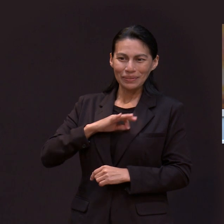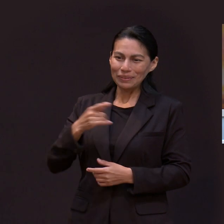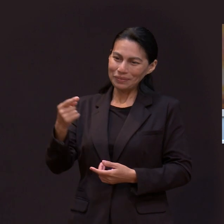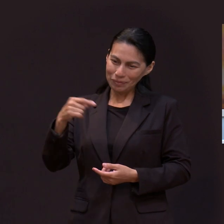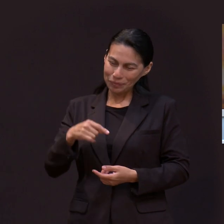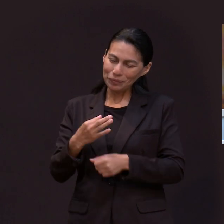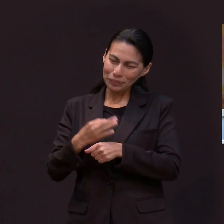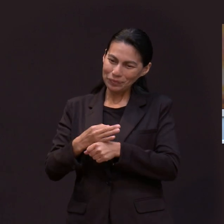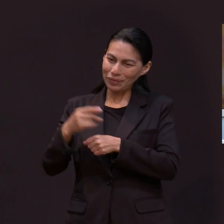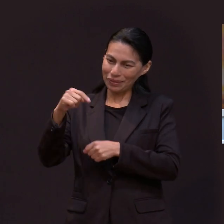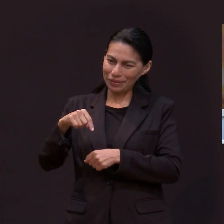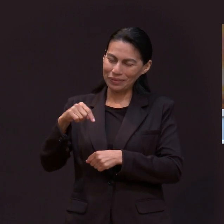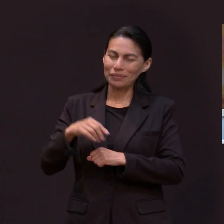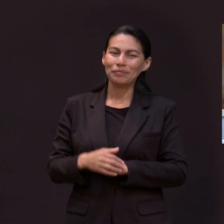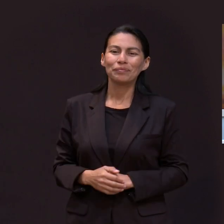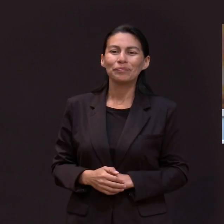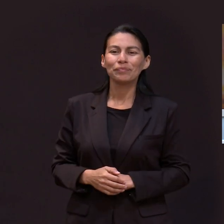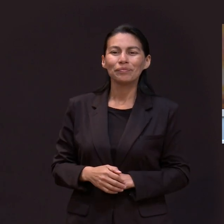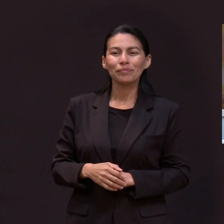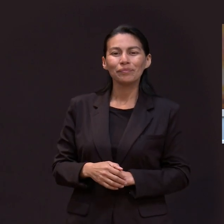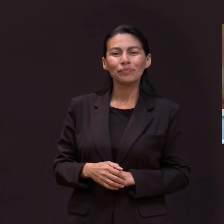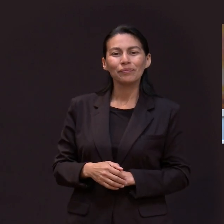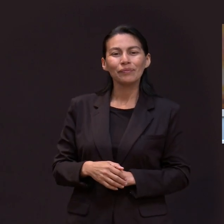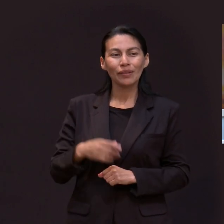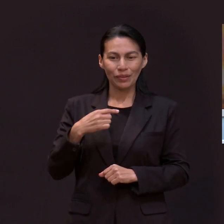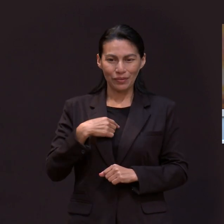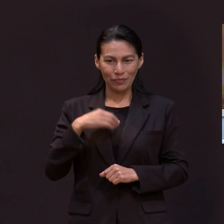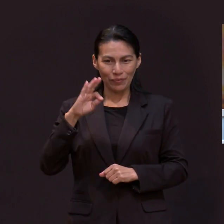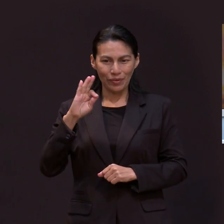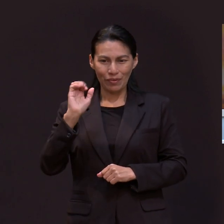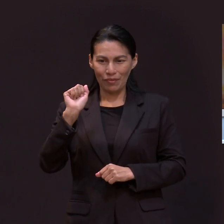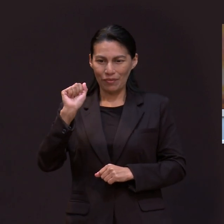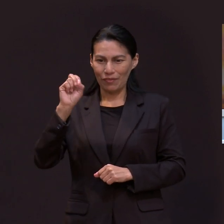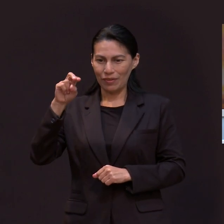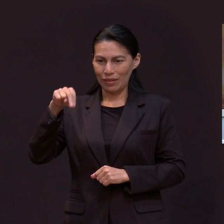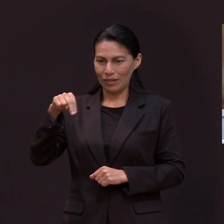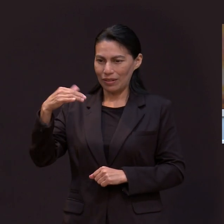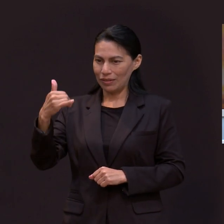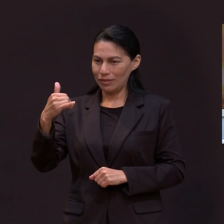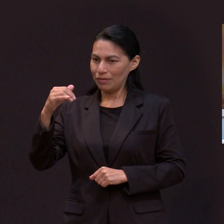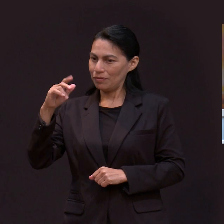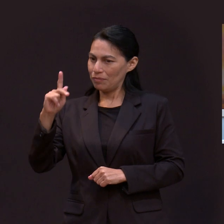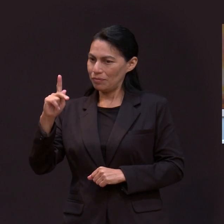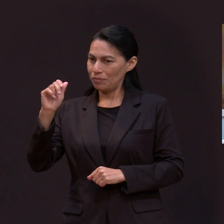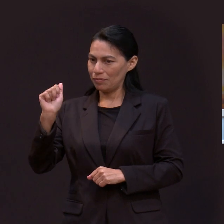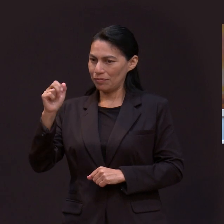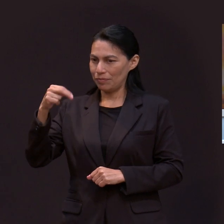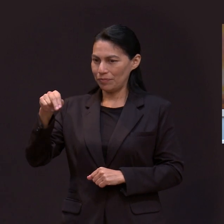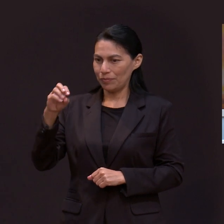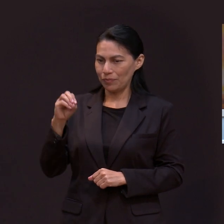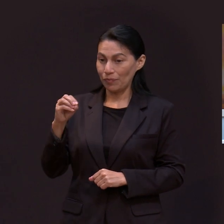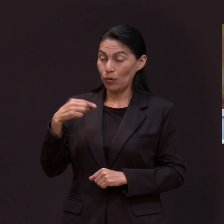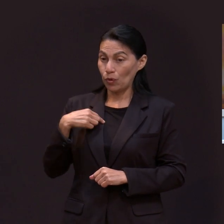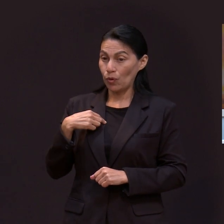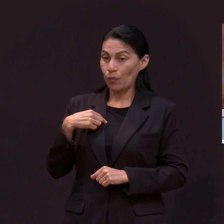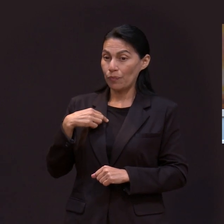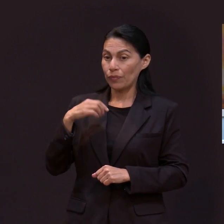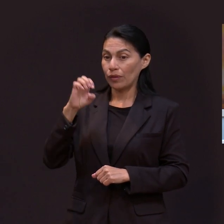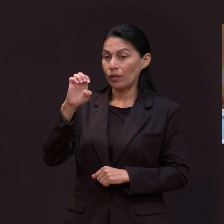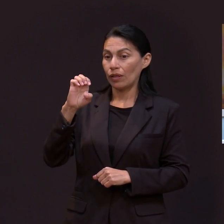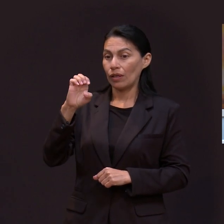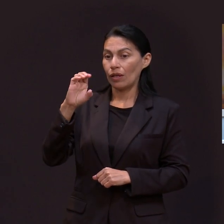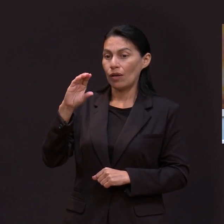de estar aquí con ustedes esta noche yo soy fan y paño soy ecuatoriano